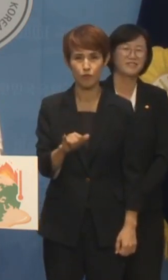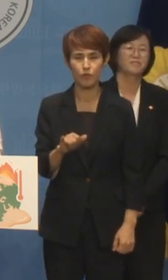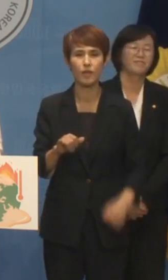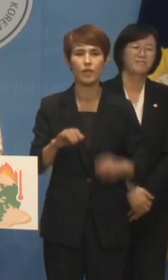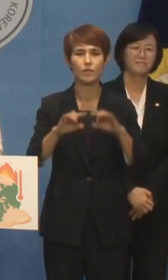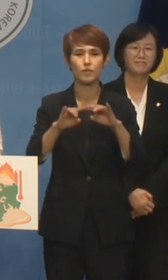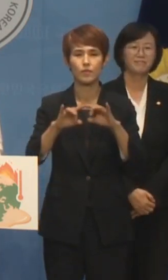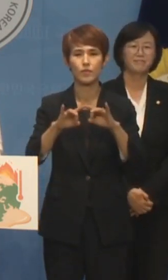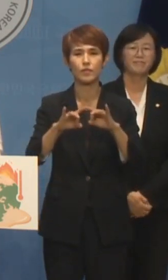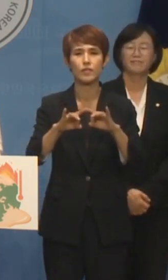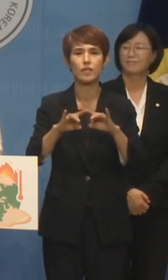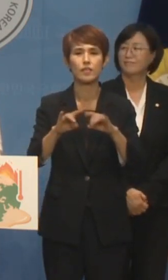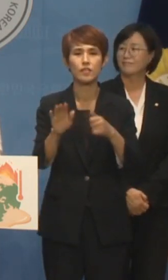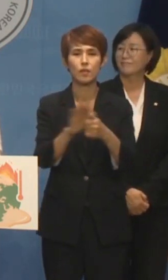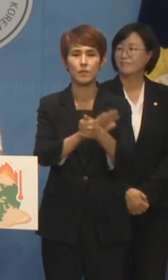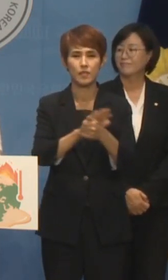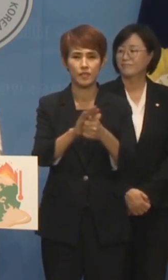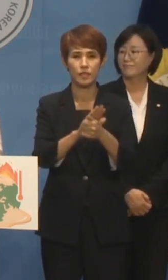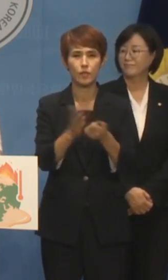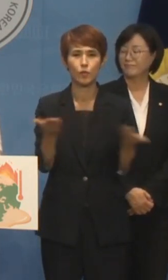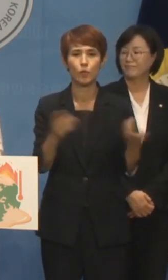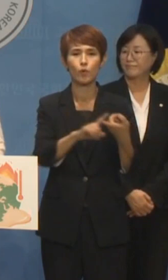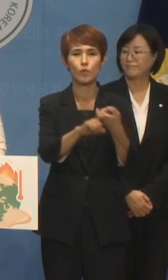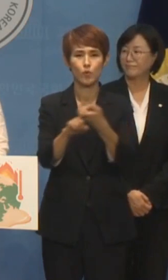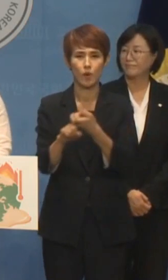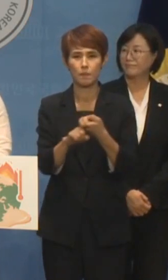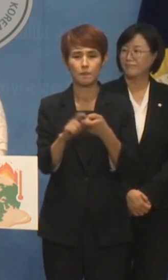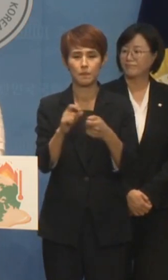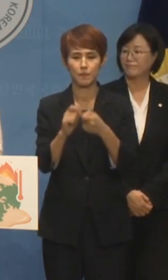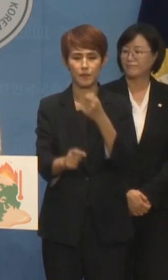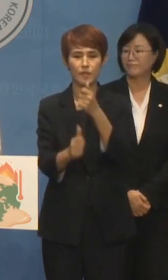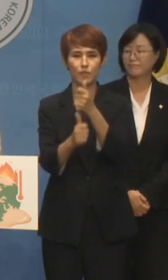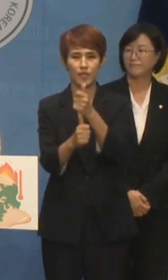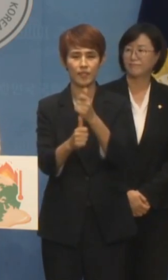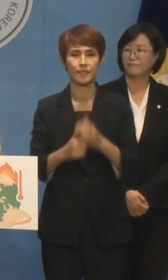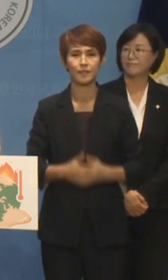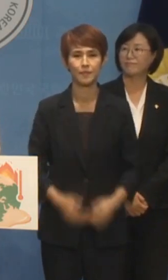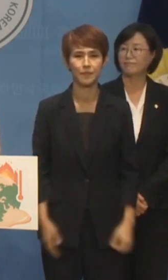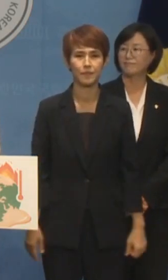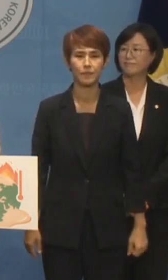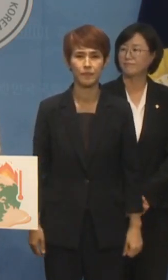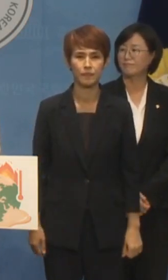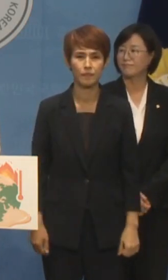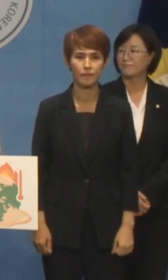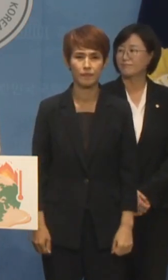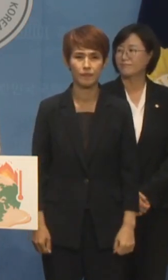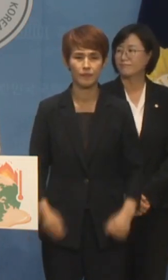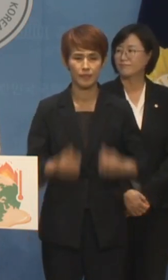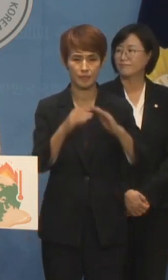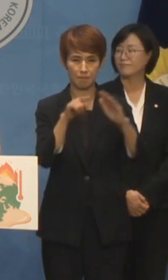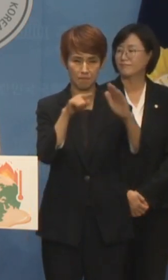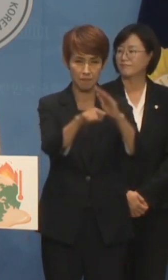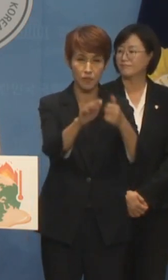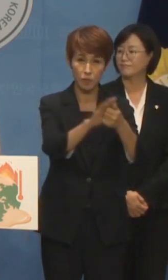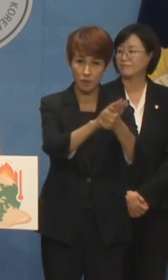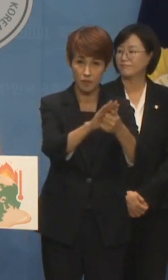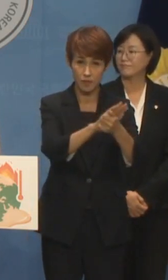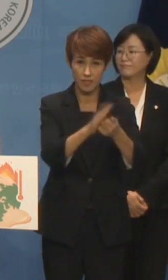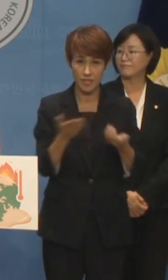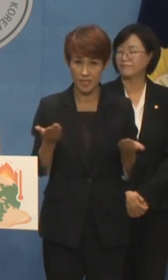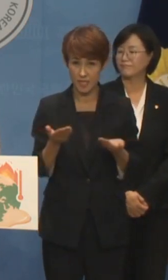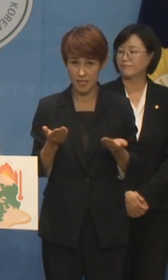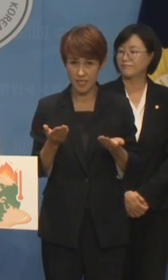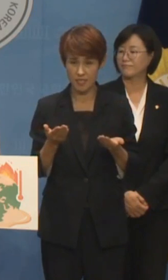전국가전통신서비스노동조합 코웨이 지부 수석 부지부장 박상웅입니다. 저희 가전 방문 서비스 업계에서는